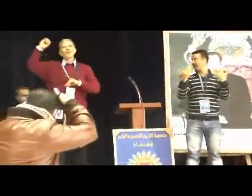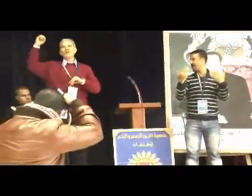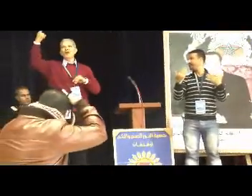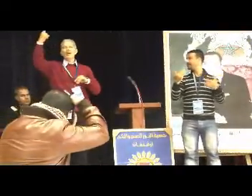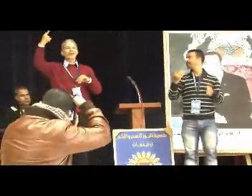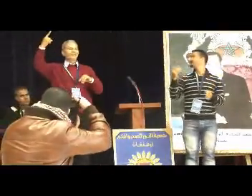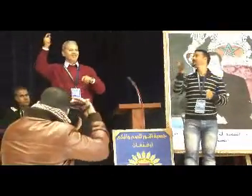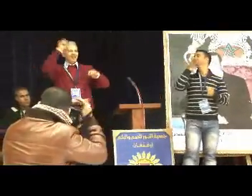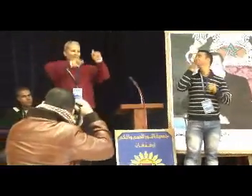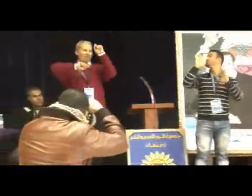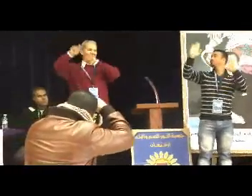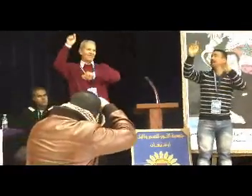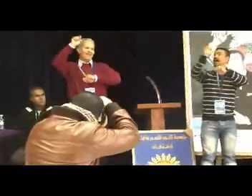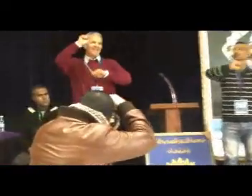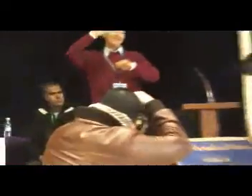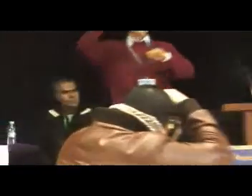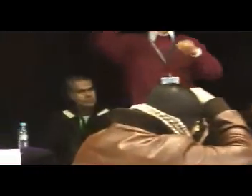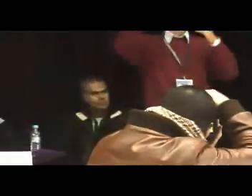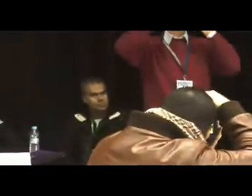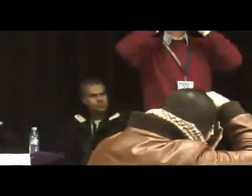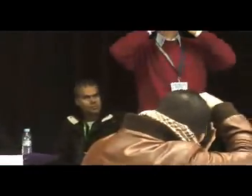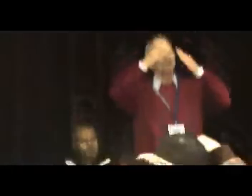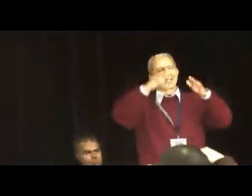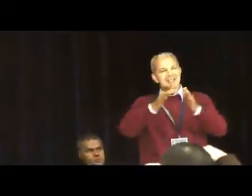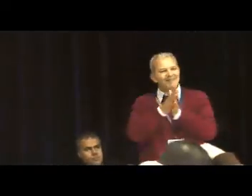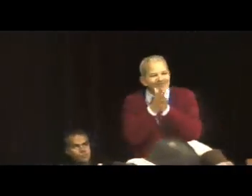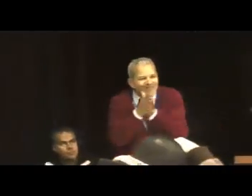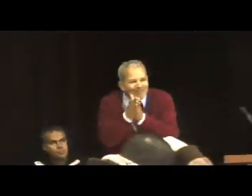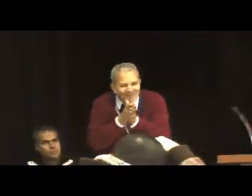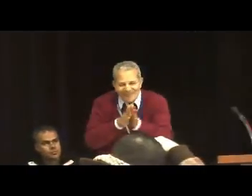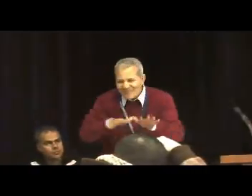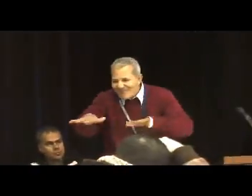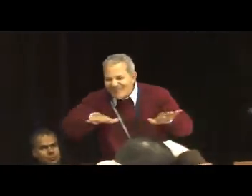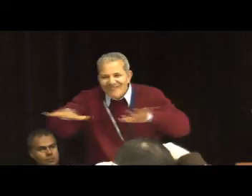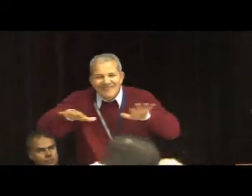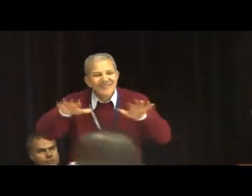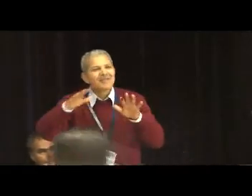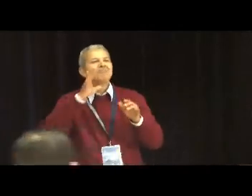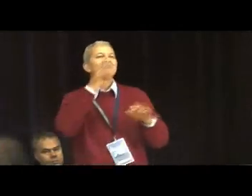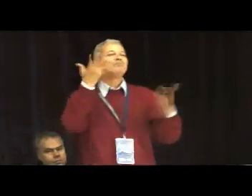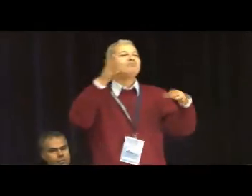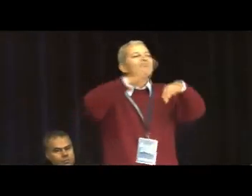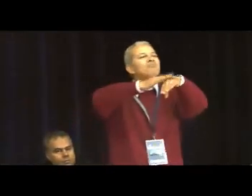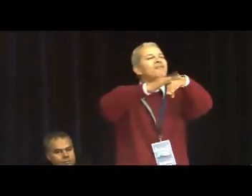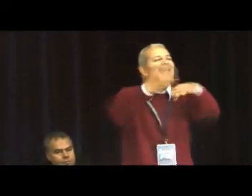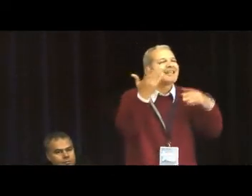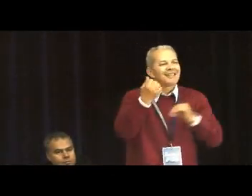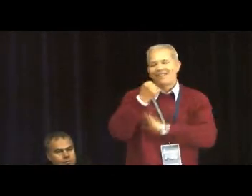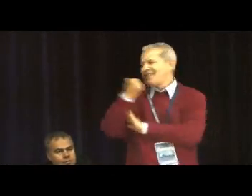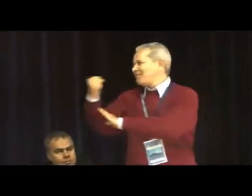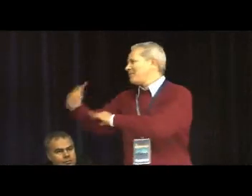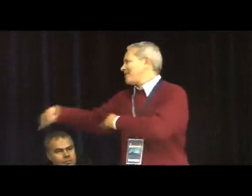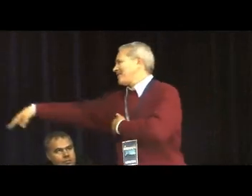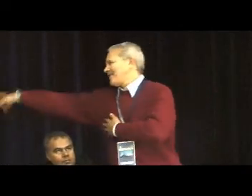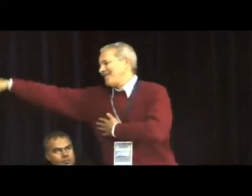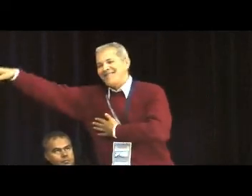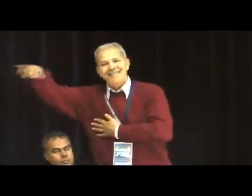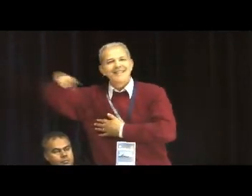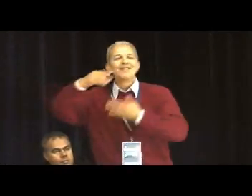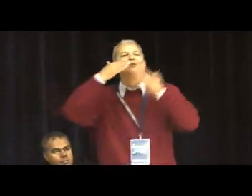المجهود ديالكم من أجل هذا اللقاء هذا، تنشكركم مرة أخرى، تنشكر الحماس ديالكم من أجل الحضور في